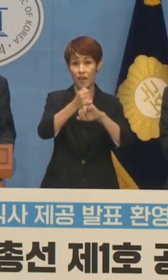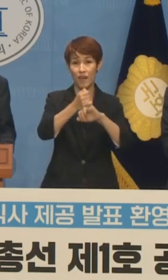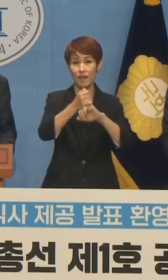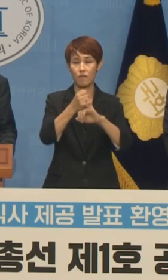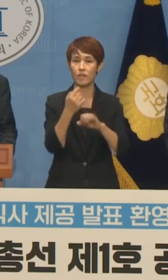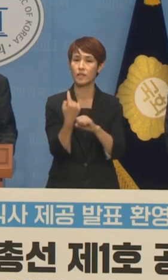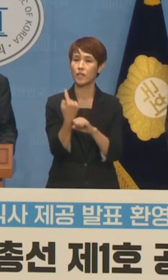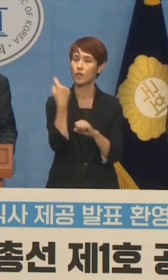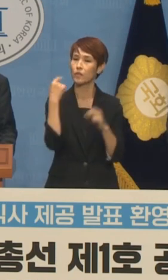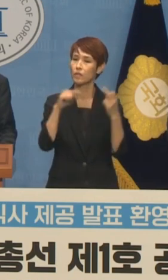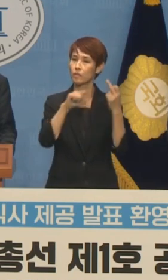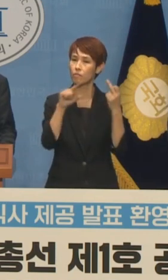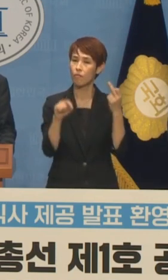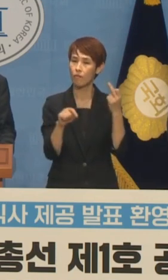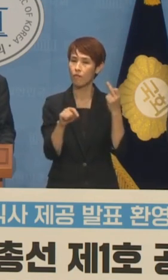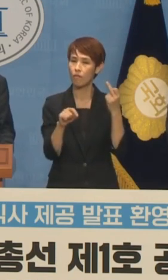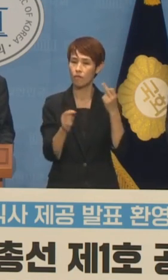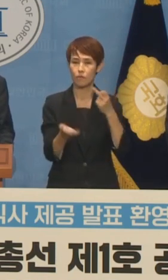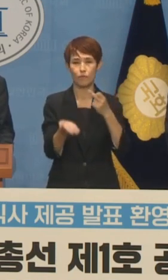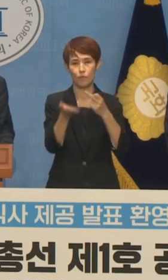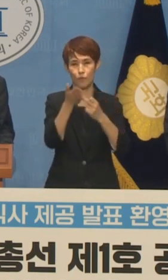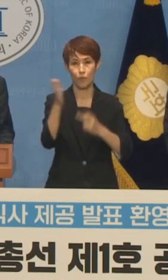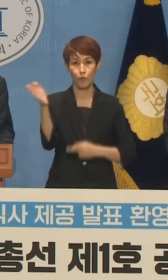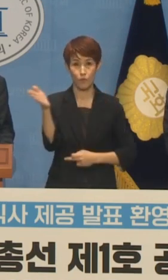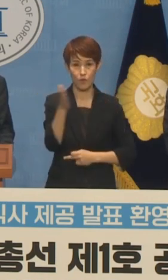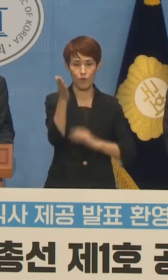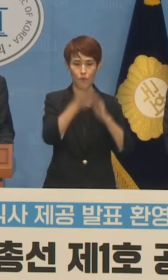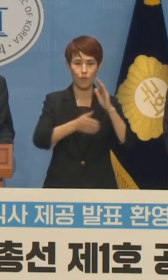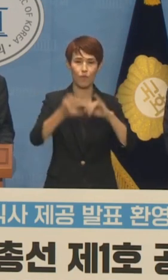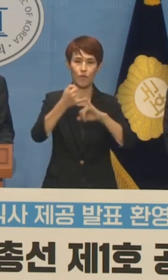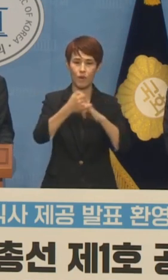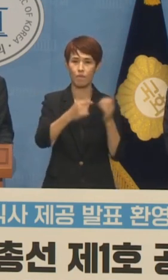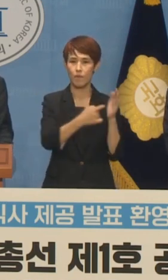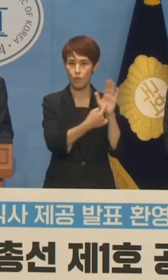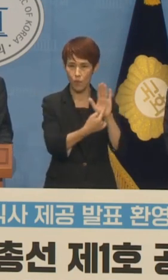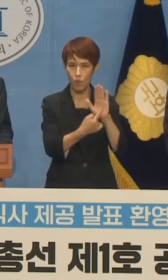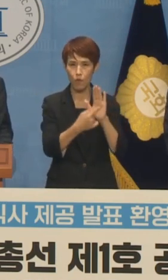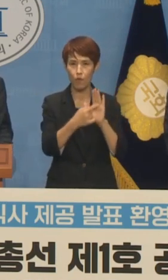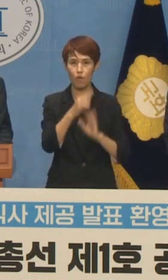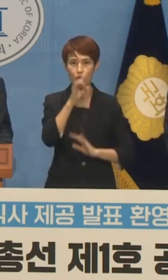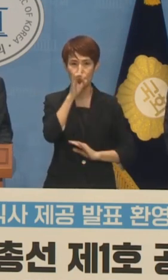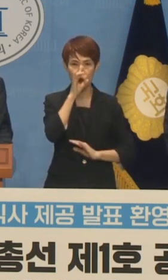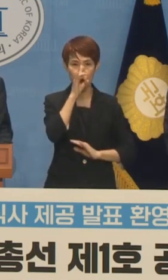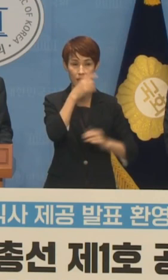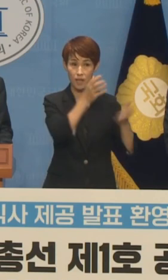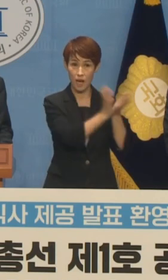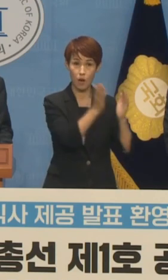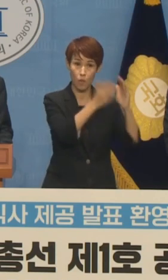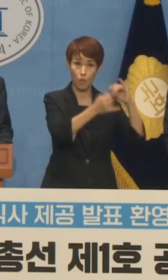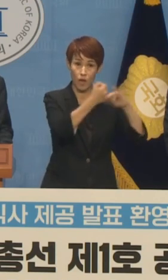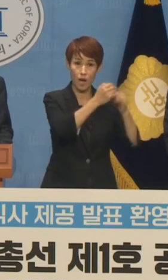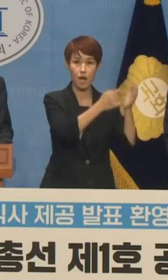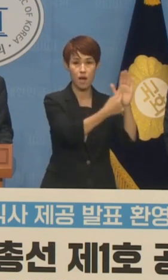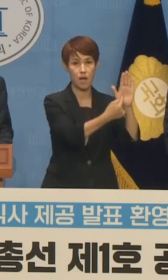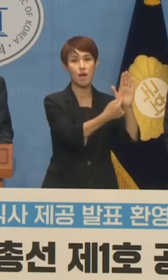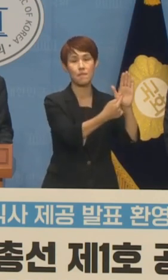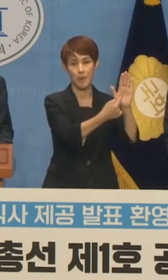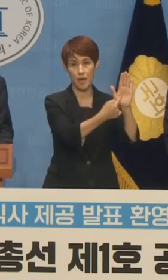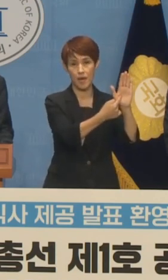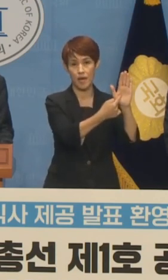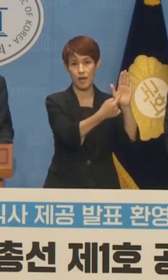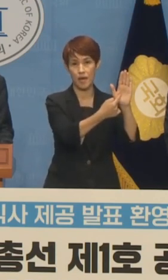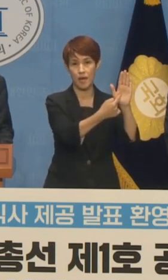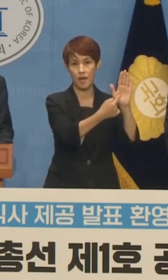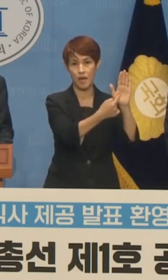작년 12월 초부터 공약 발표와 중앙당과 소통 그리고 중앙당 공약으로 발표되기도 했었고 이와